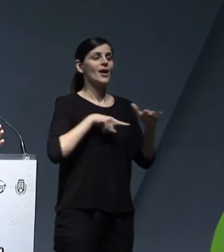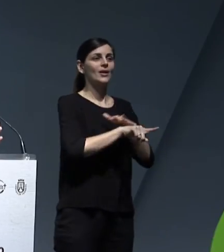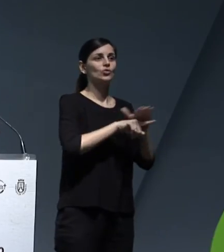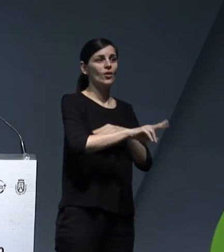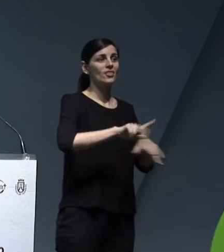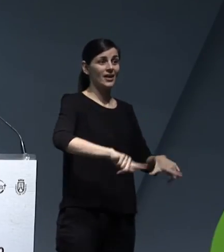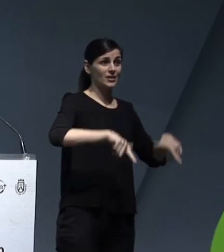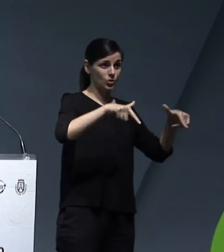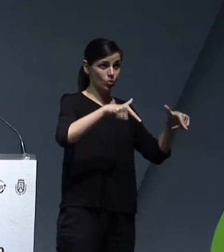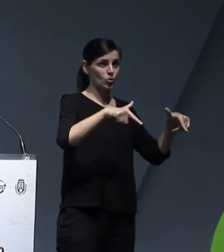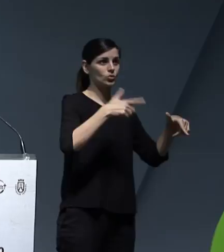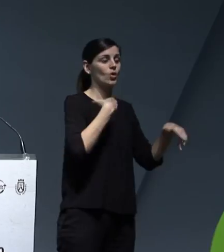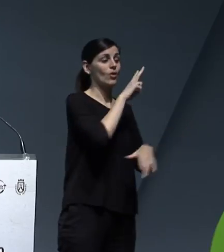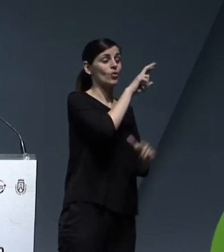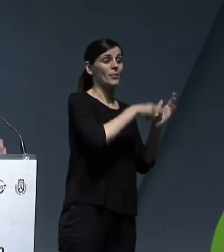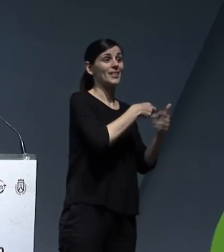tiempo